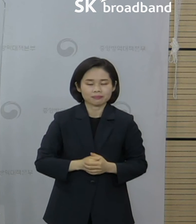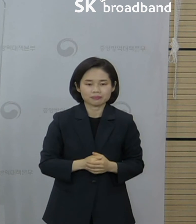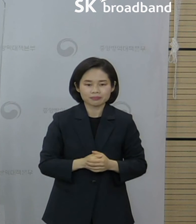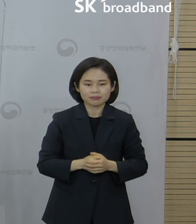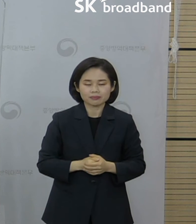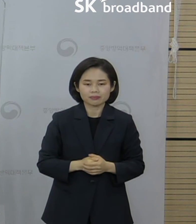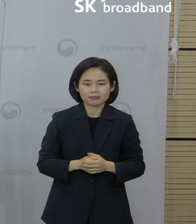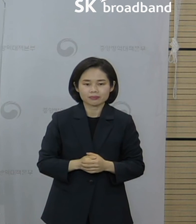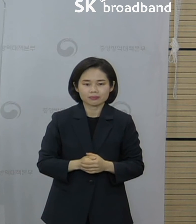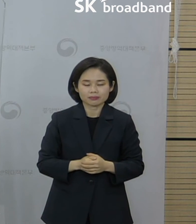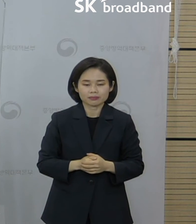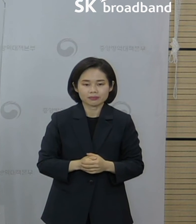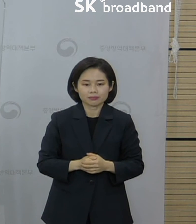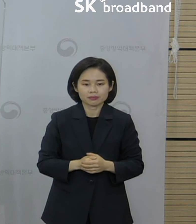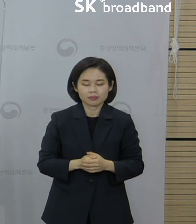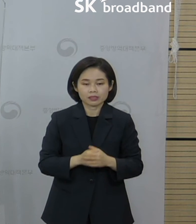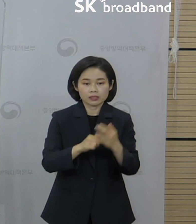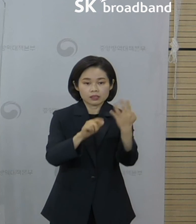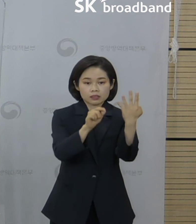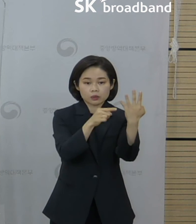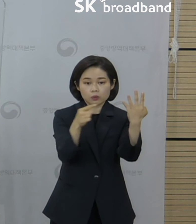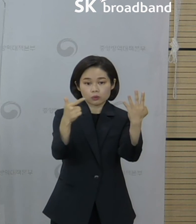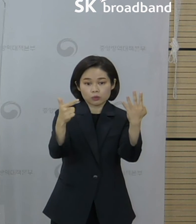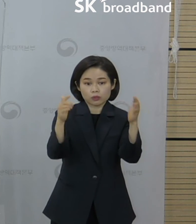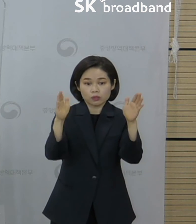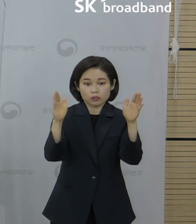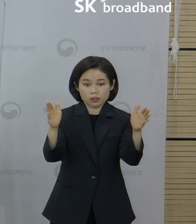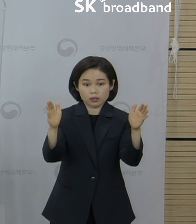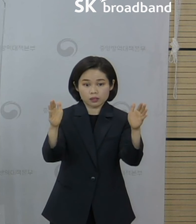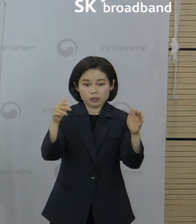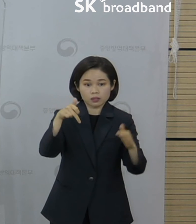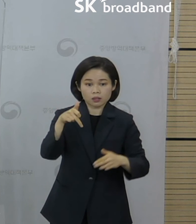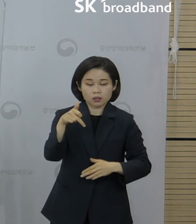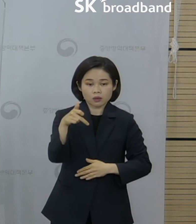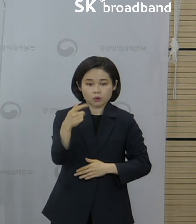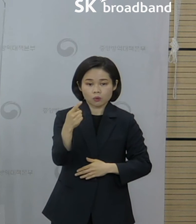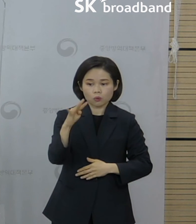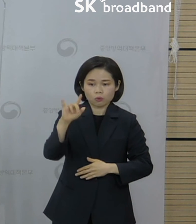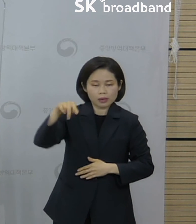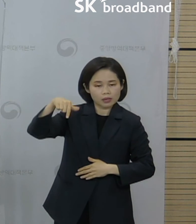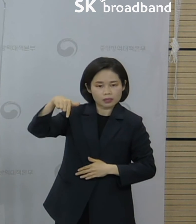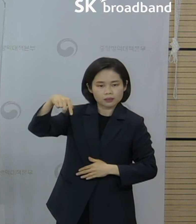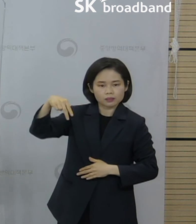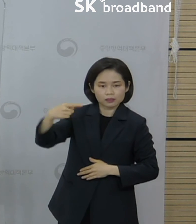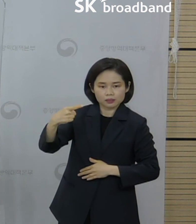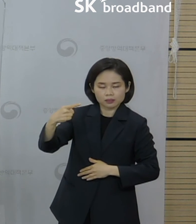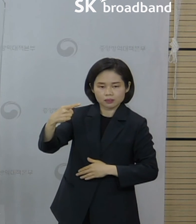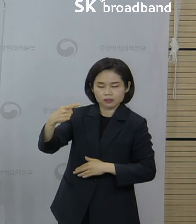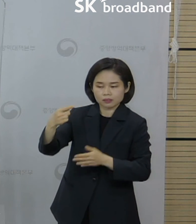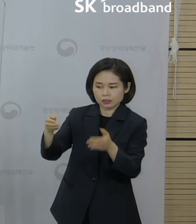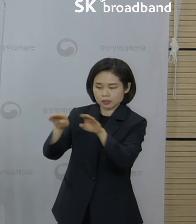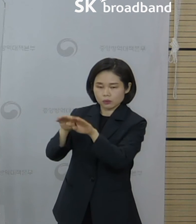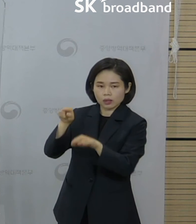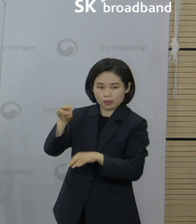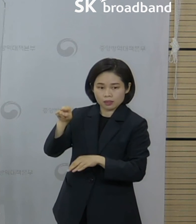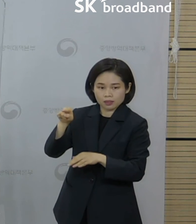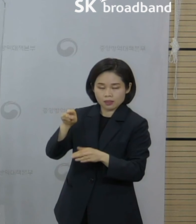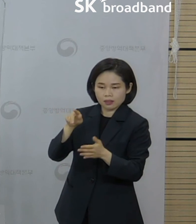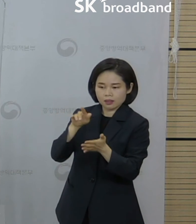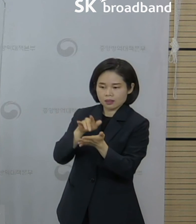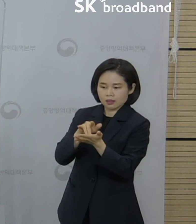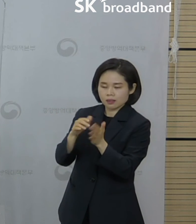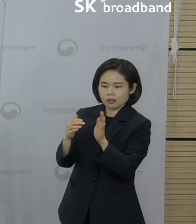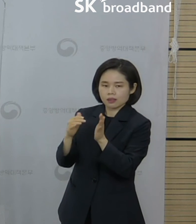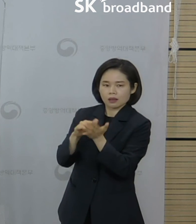추가해서 2분기 코박스 퍼슬리트를 통해서 도입되는 우리나라에 도입되는 백신의